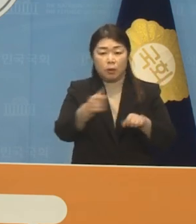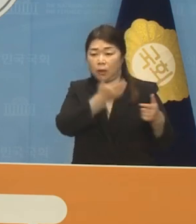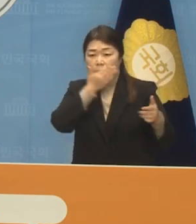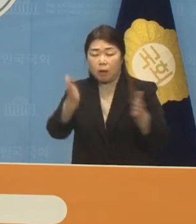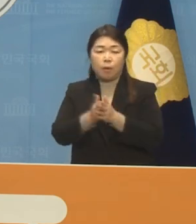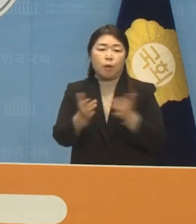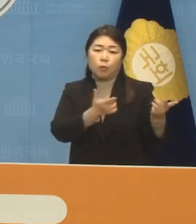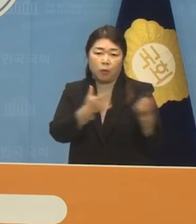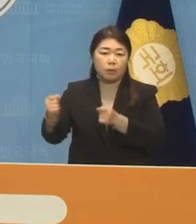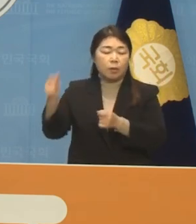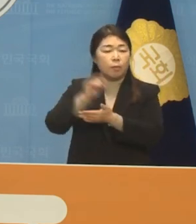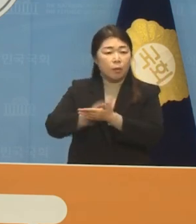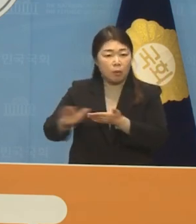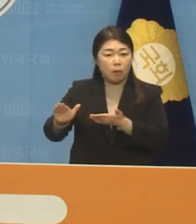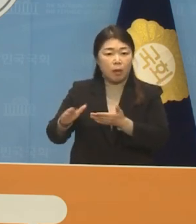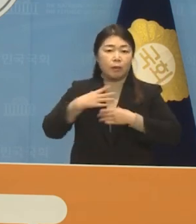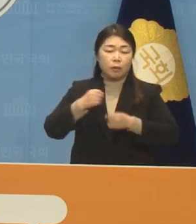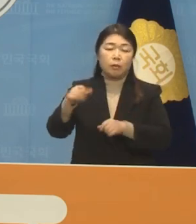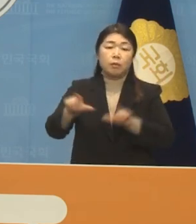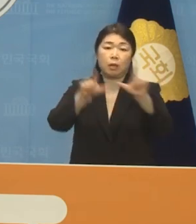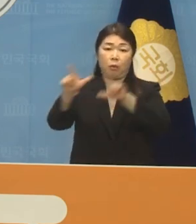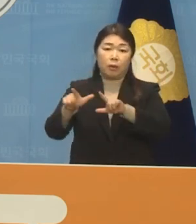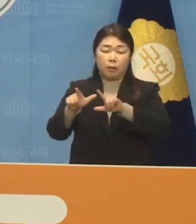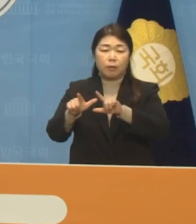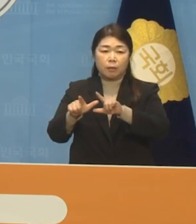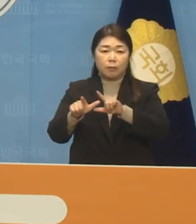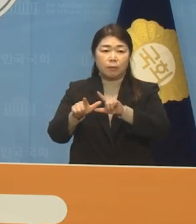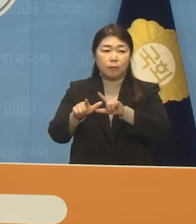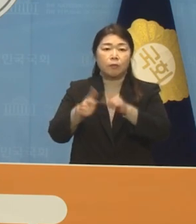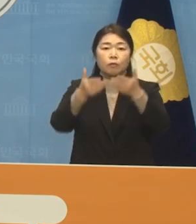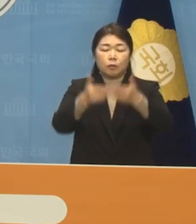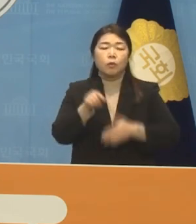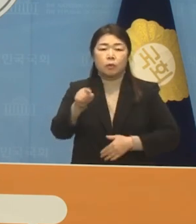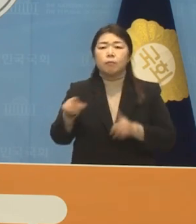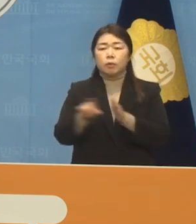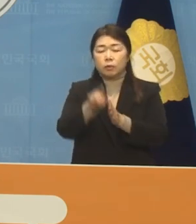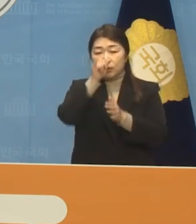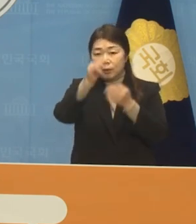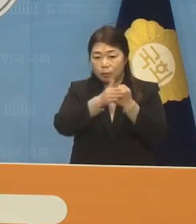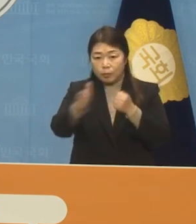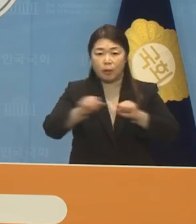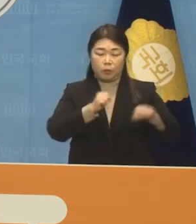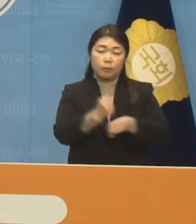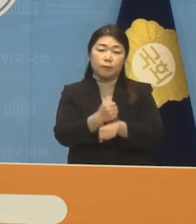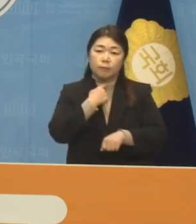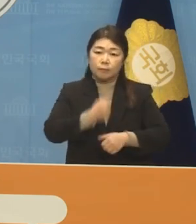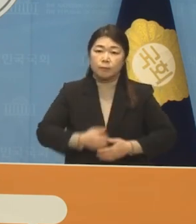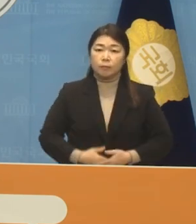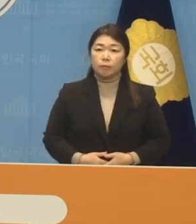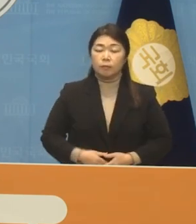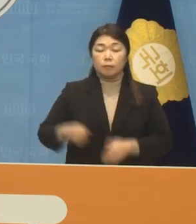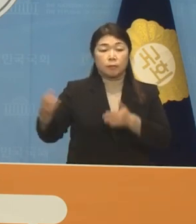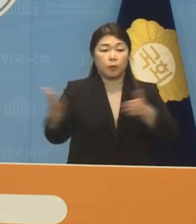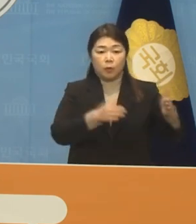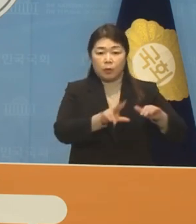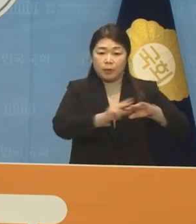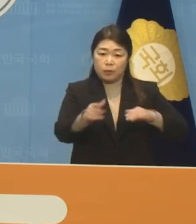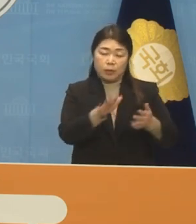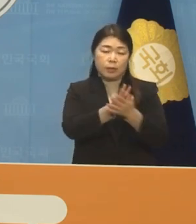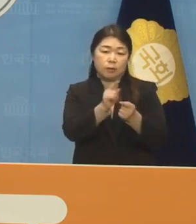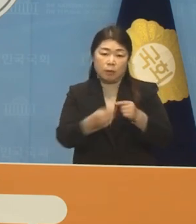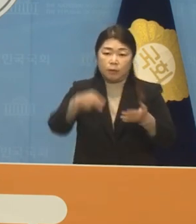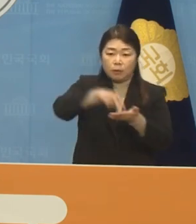안전하고 평화로운 사회를 가져다 준다는 믿음 때문이었습니다. 전장현의 지하철 탑승 직접 행동에